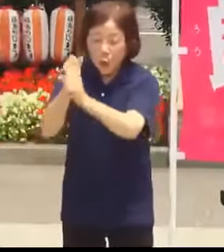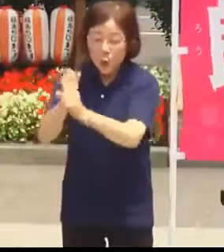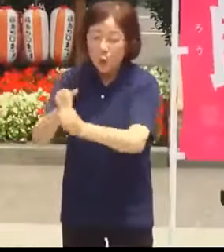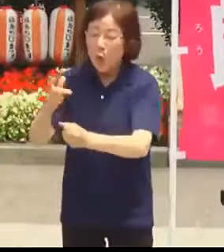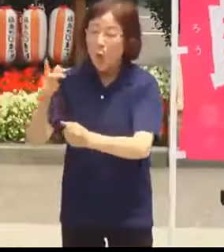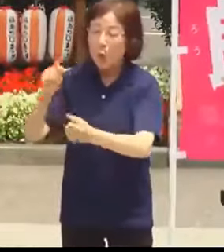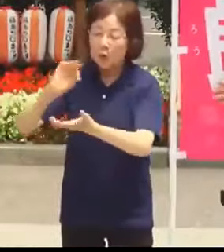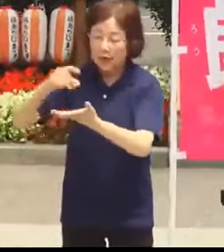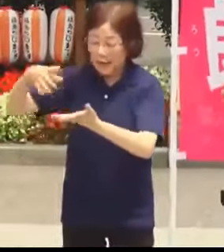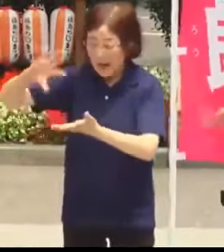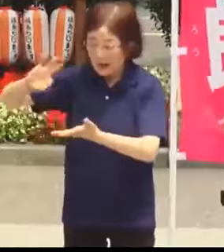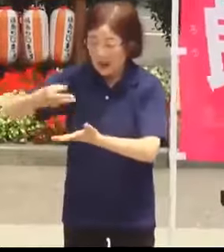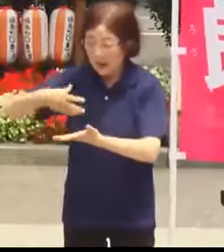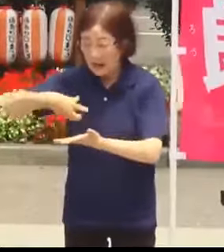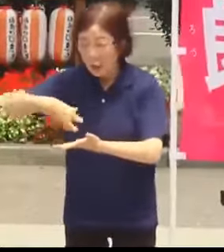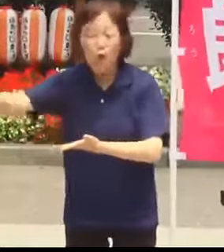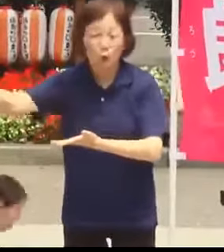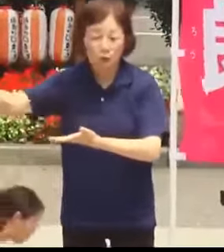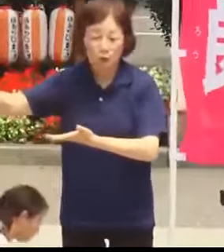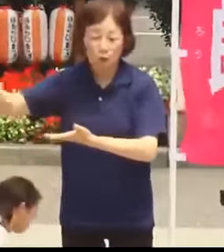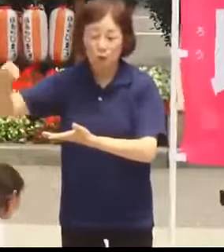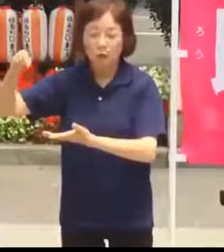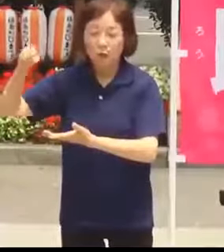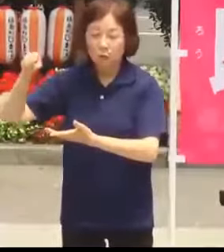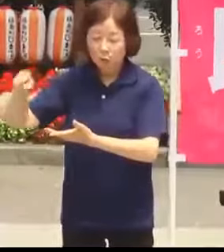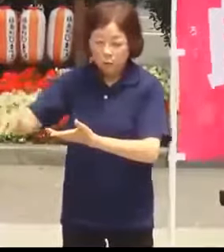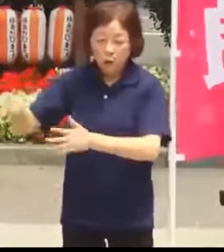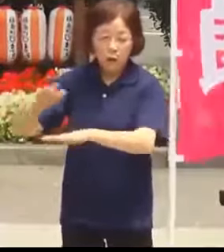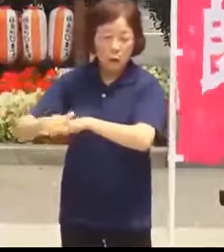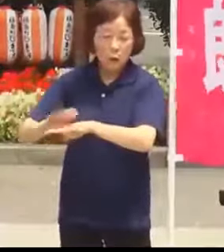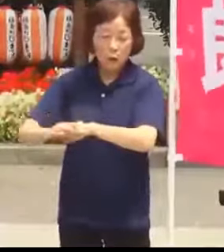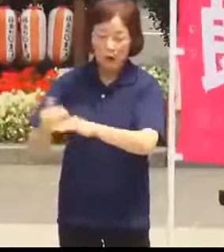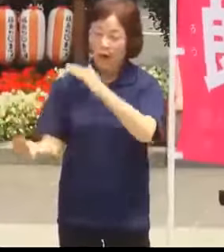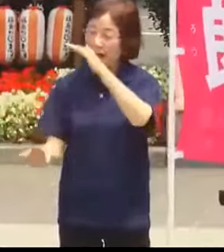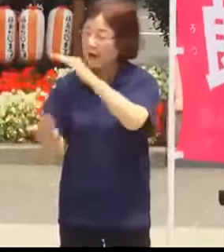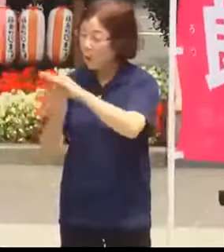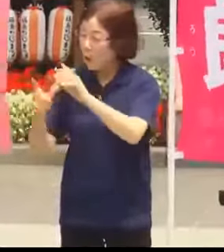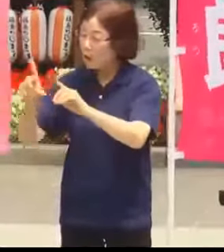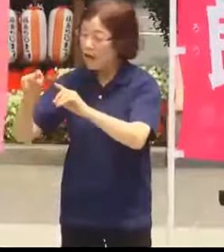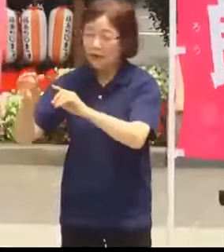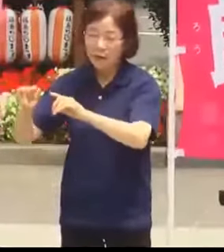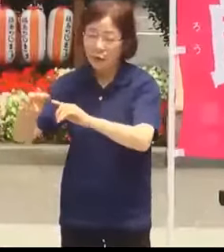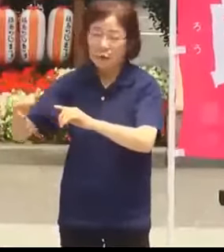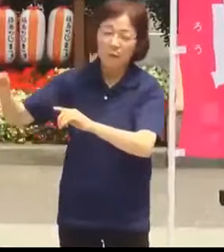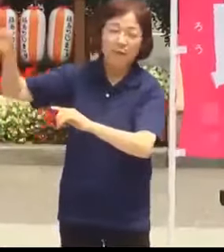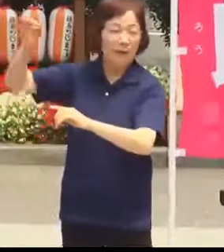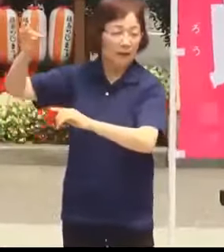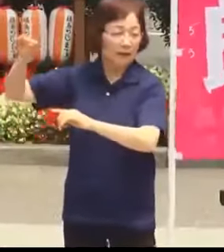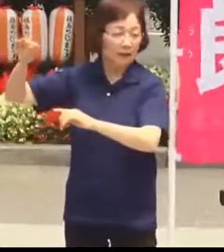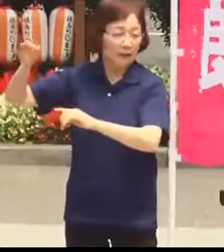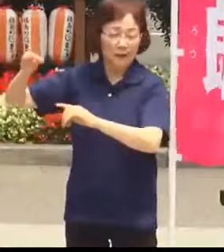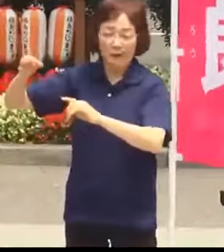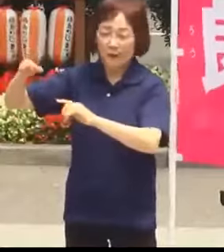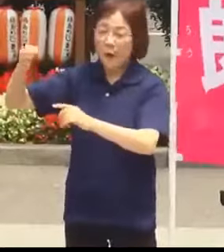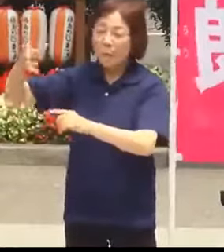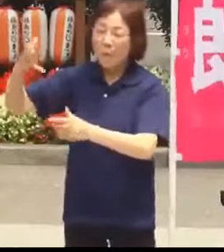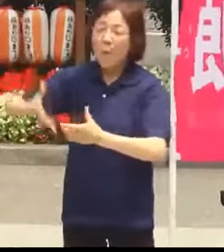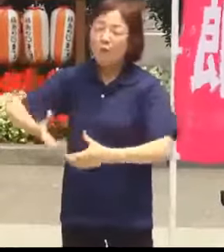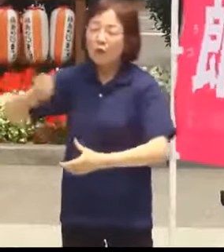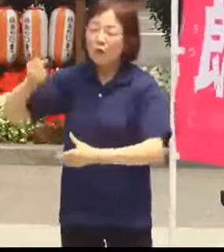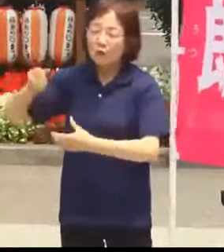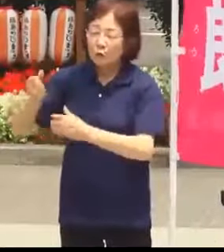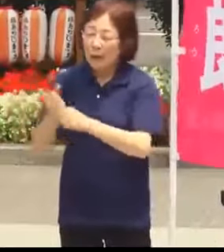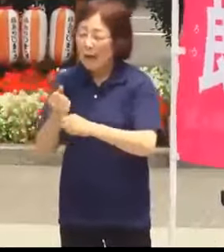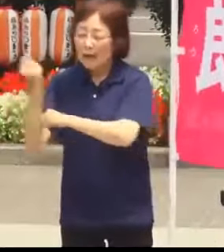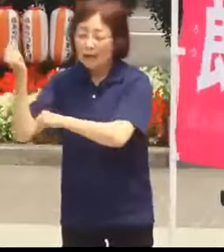風所得税は総合課税にした上で最高税率を引き上げて持ってる人たちが逃げられないように